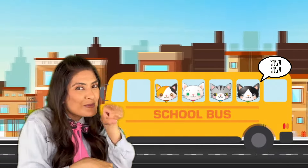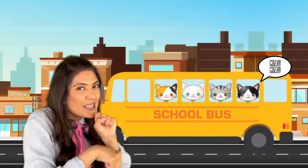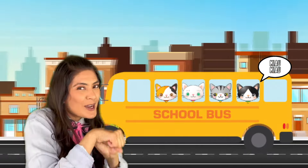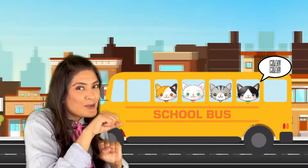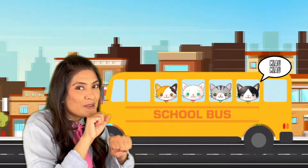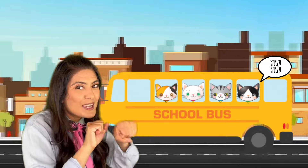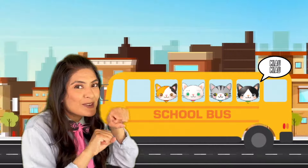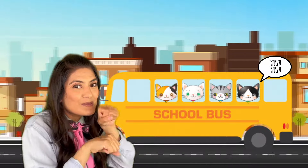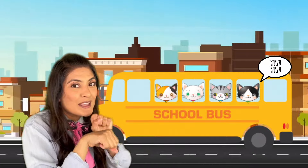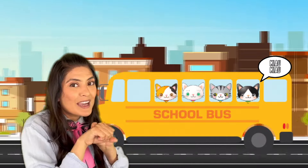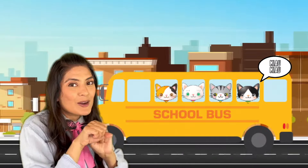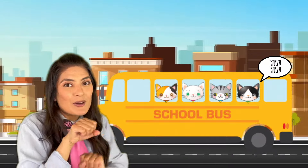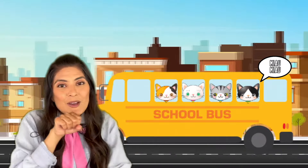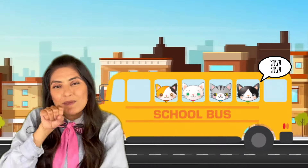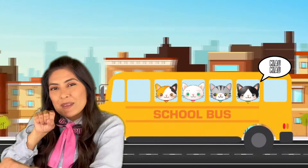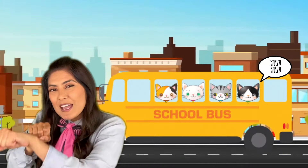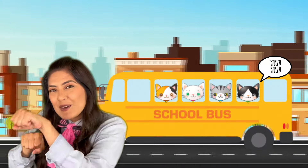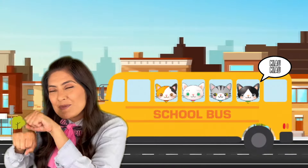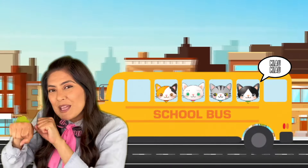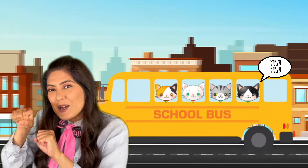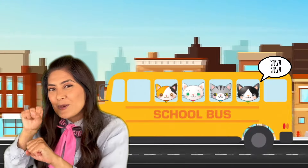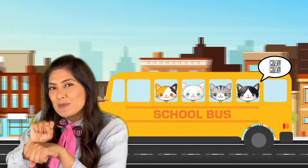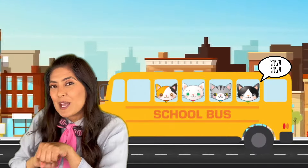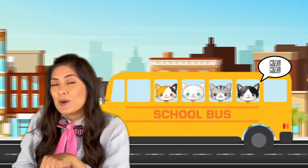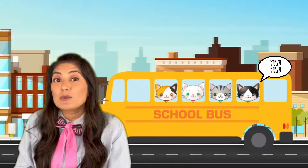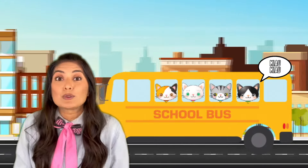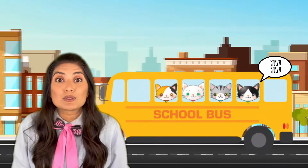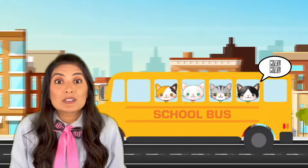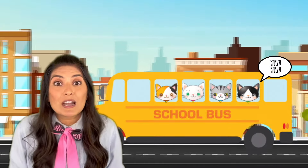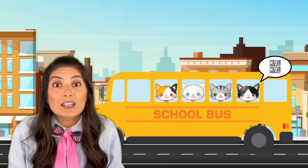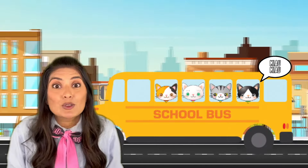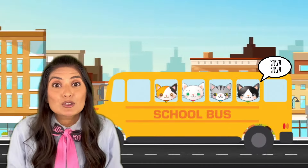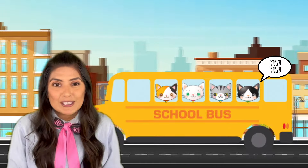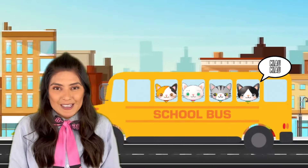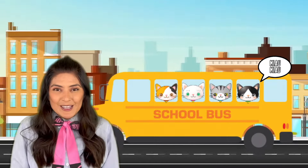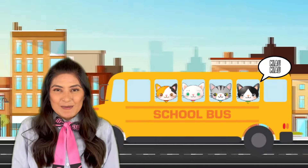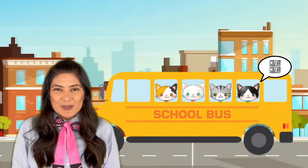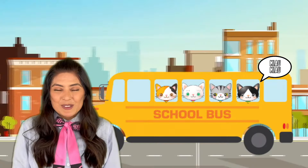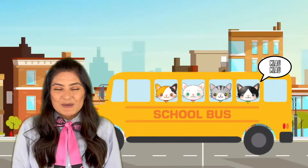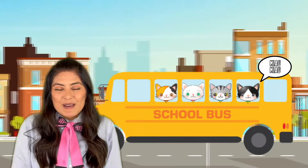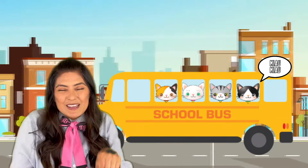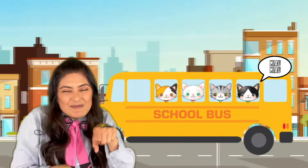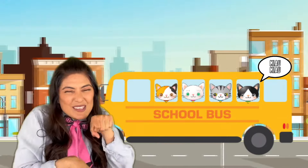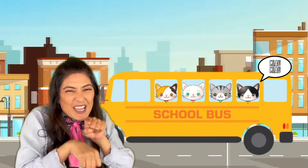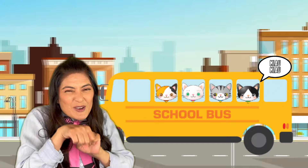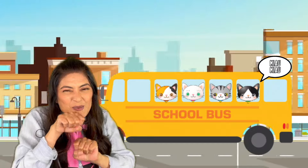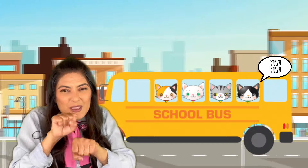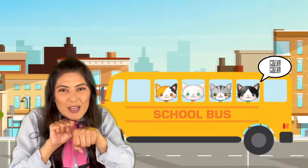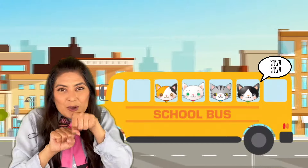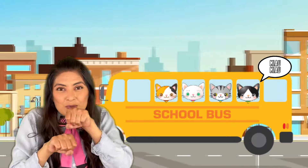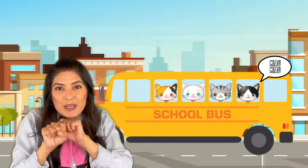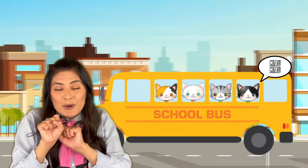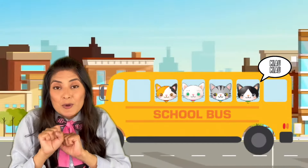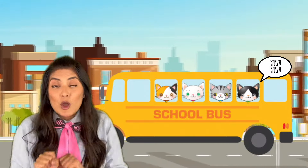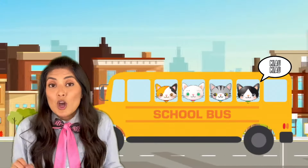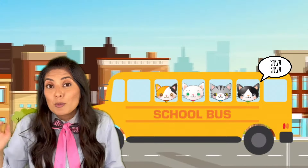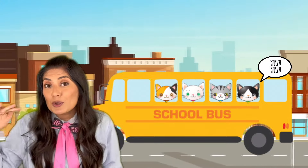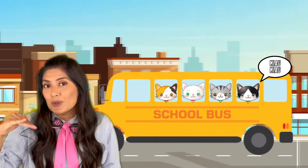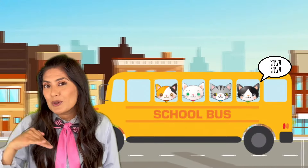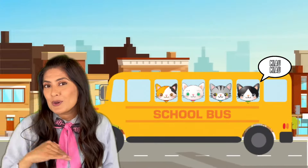miau, miau, miau, miau, miau, miau. Los gatos en el bus van miau, miau, miau, por